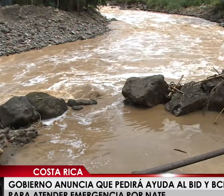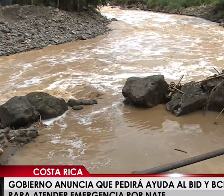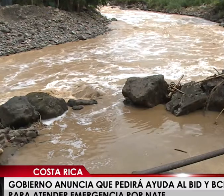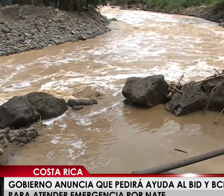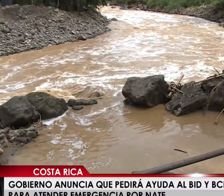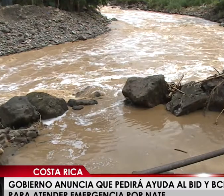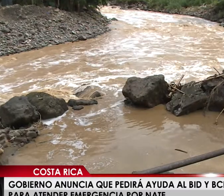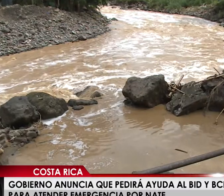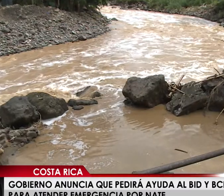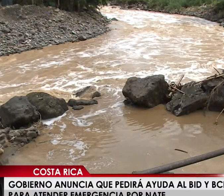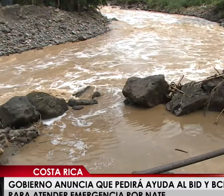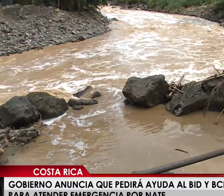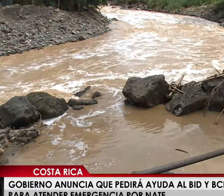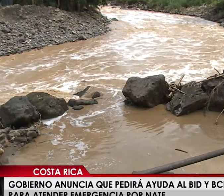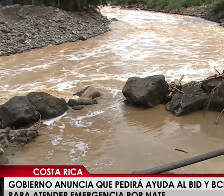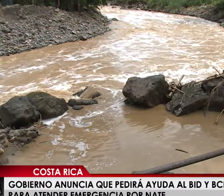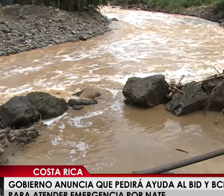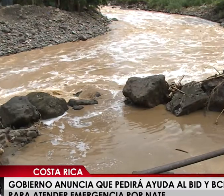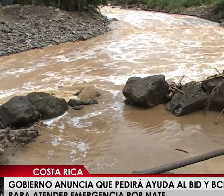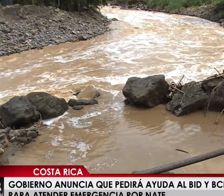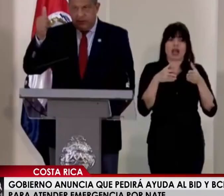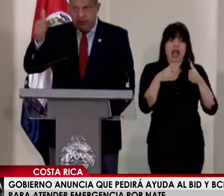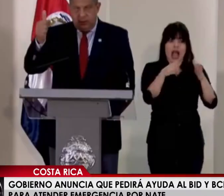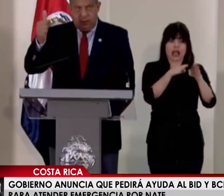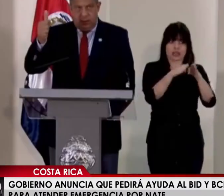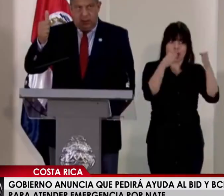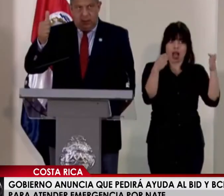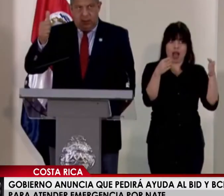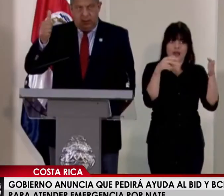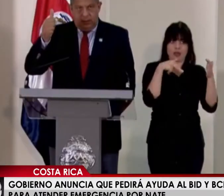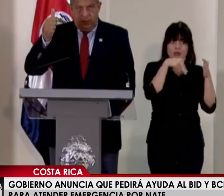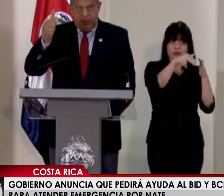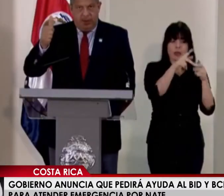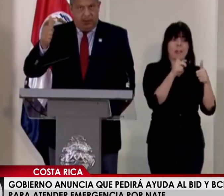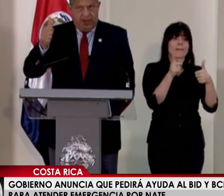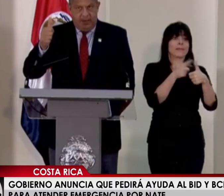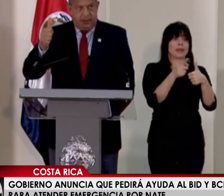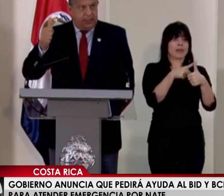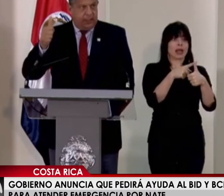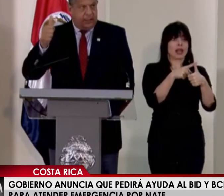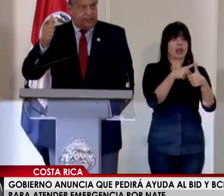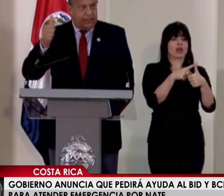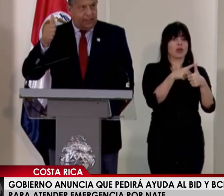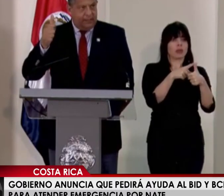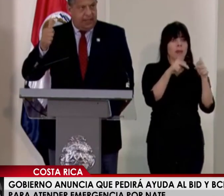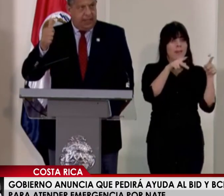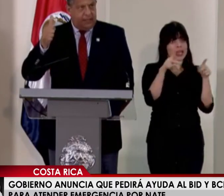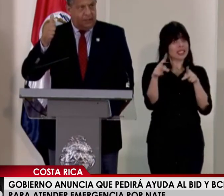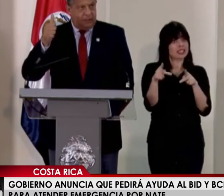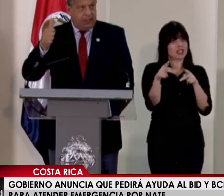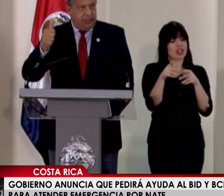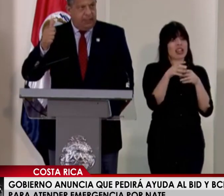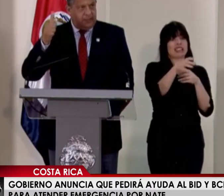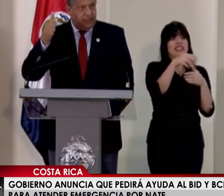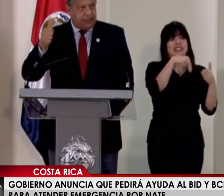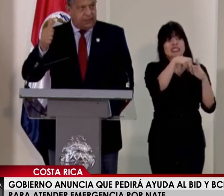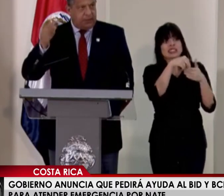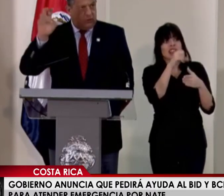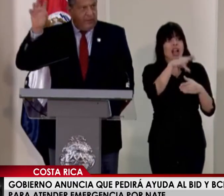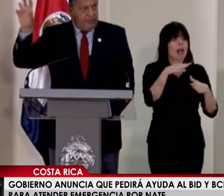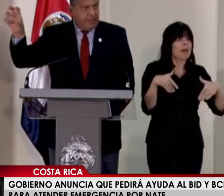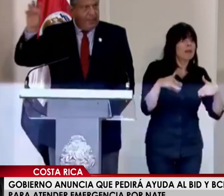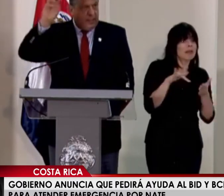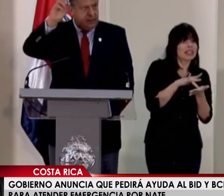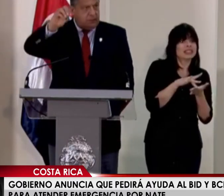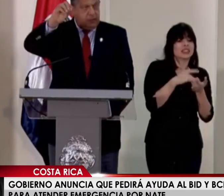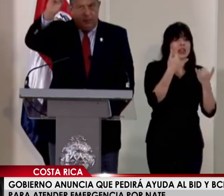buscan volver a la normalidad a este país centroamericano. Lo primero, la gente que esté aislada y que no tenga medicinas, que está todavía